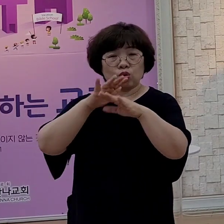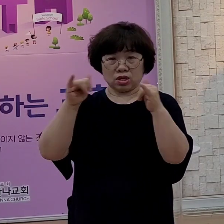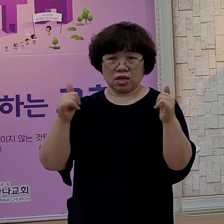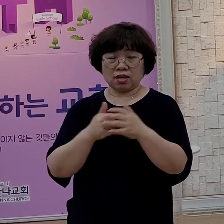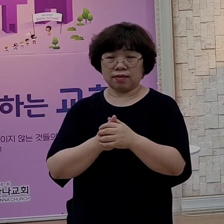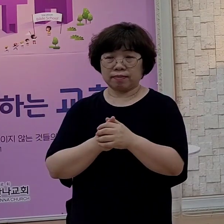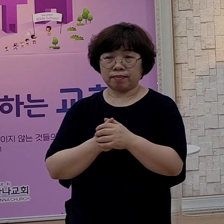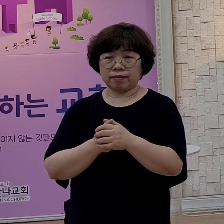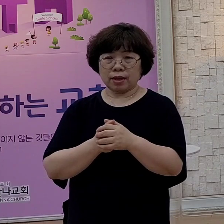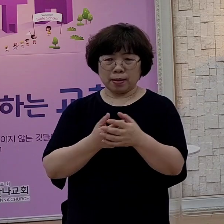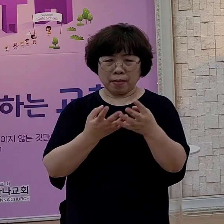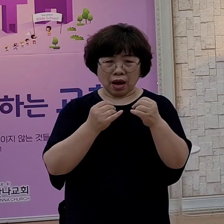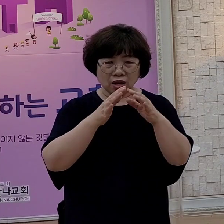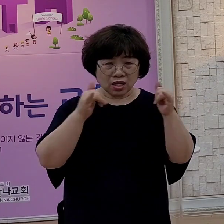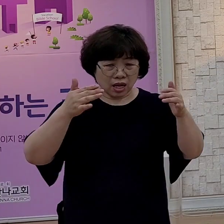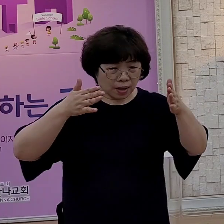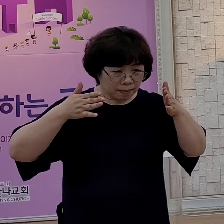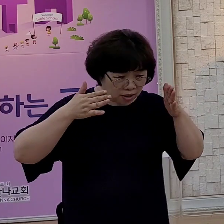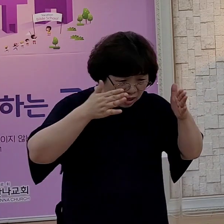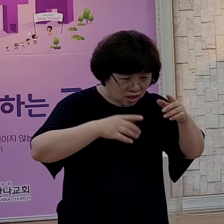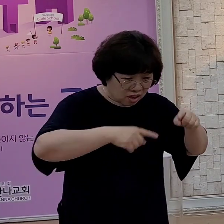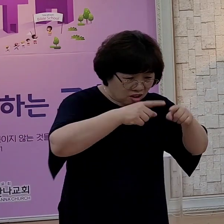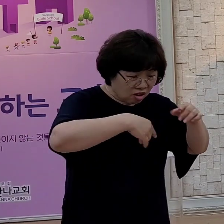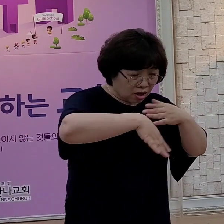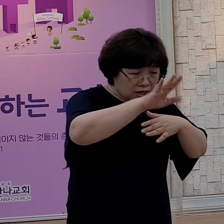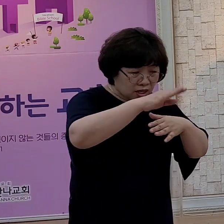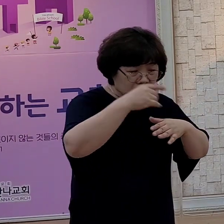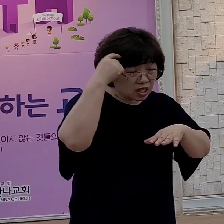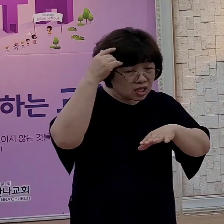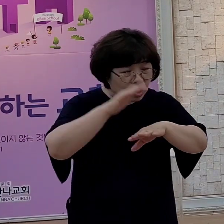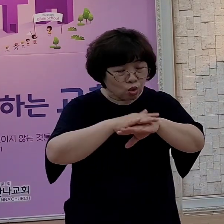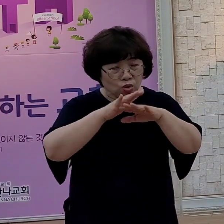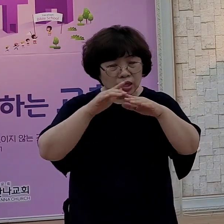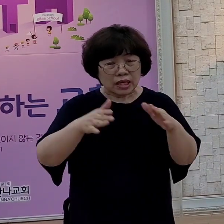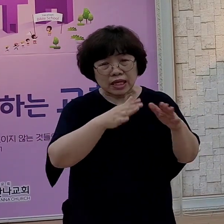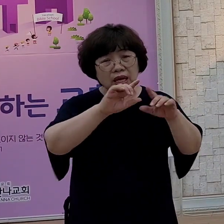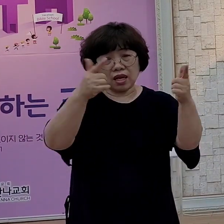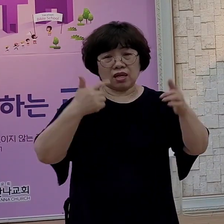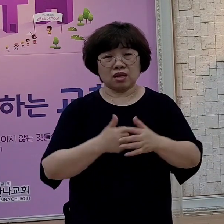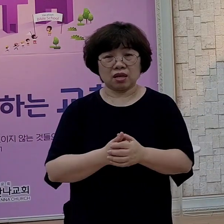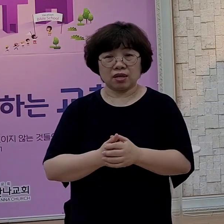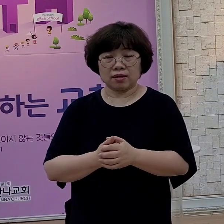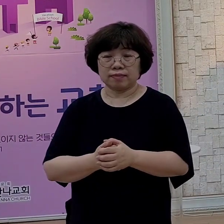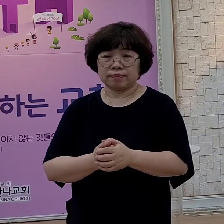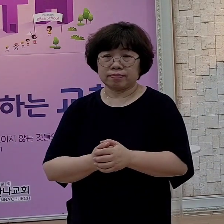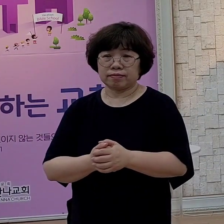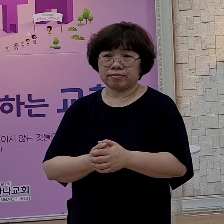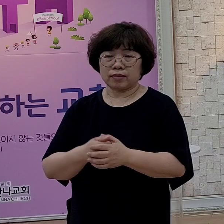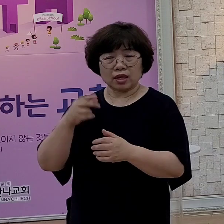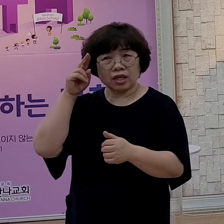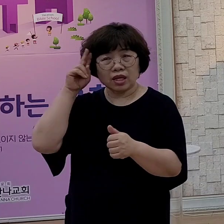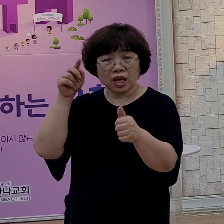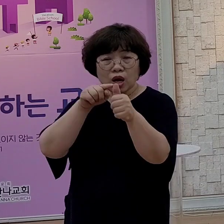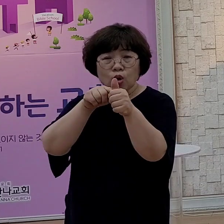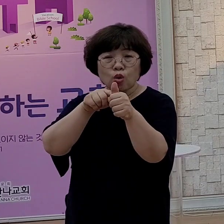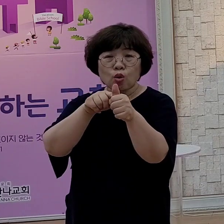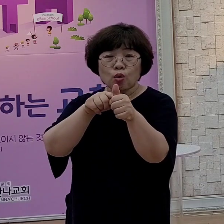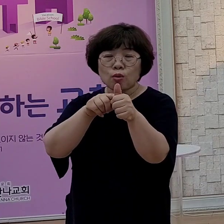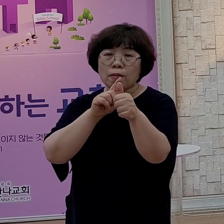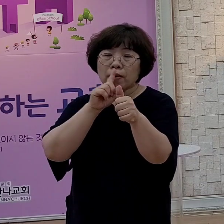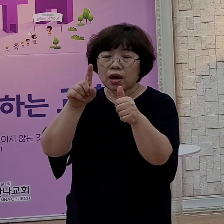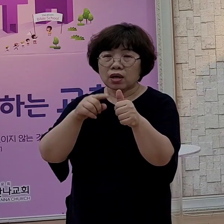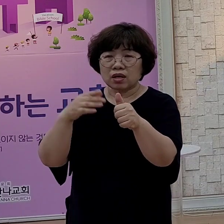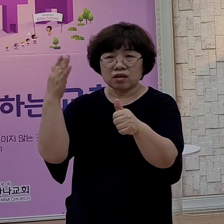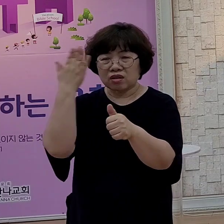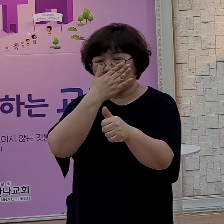따라서 여러분, 세상 따라 사는 자가 지혜로운 자가 아닙니다. 오늘 야고보가 우리에게 너무나도 중요한 말씀,